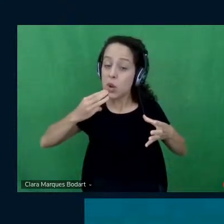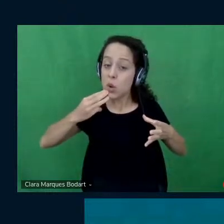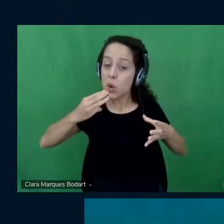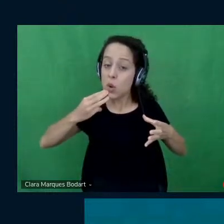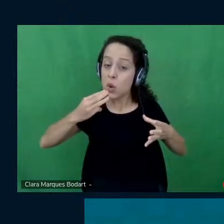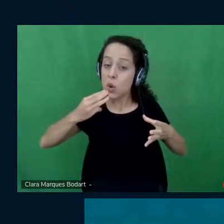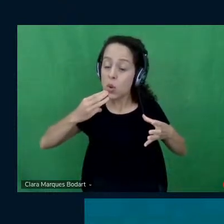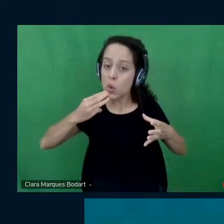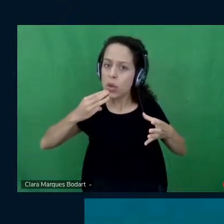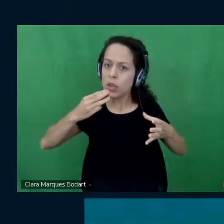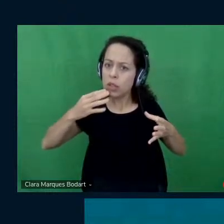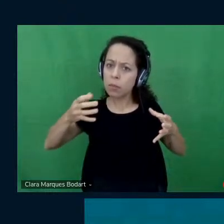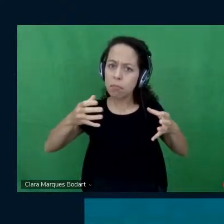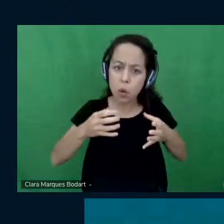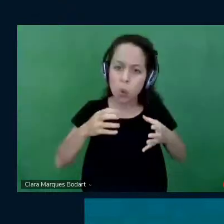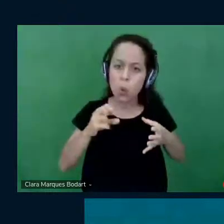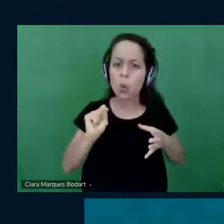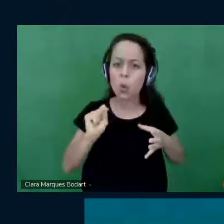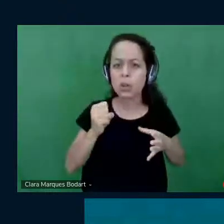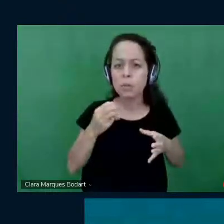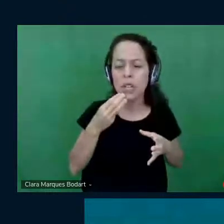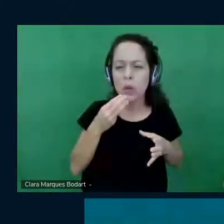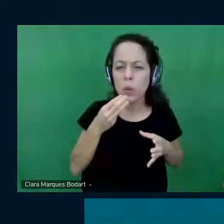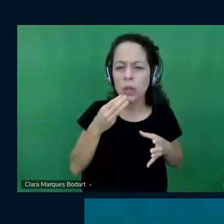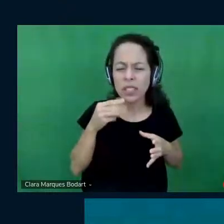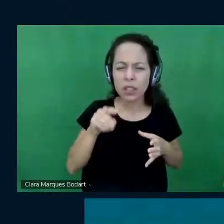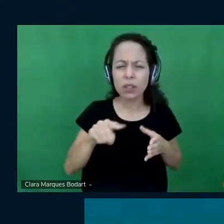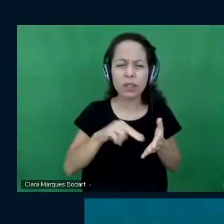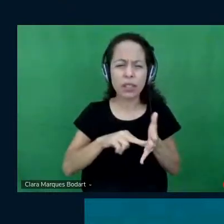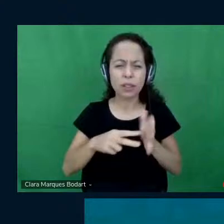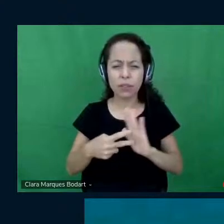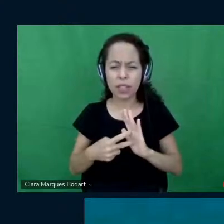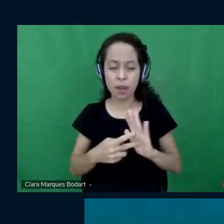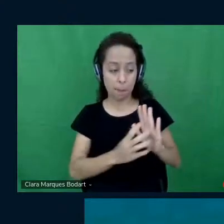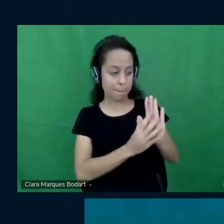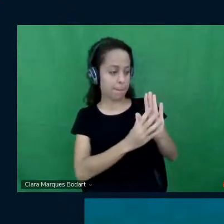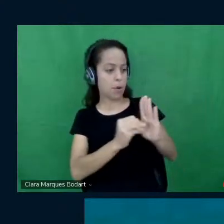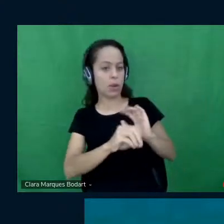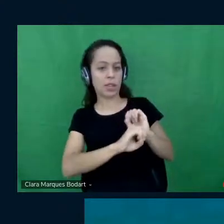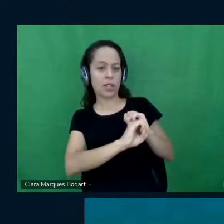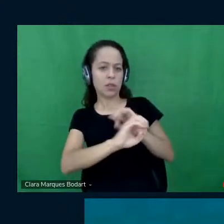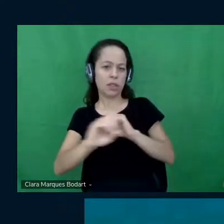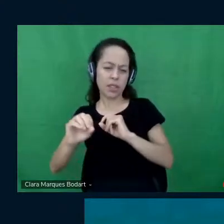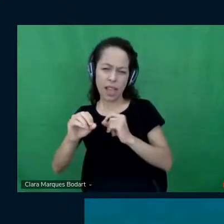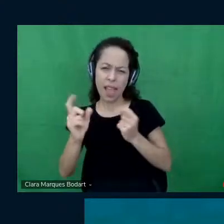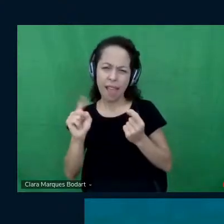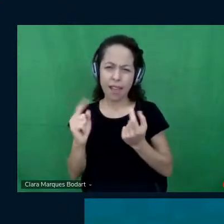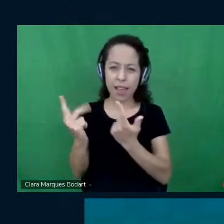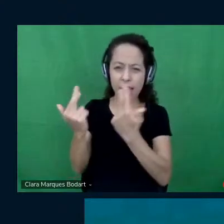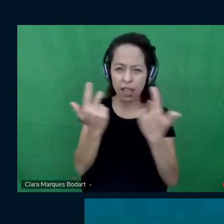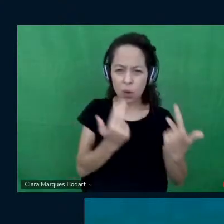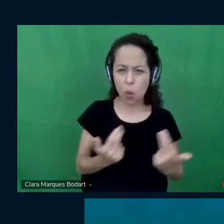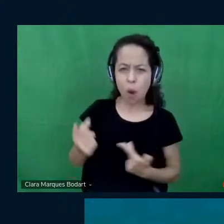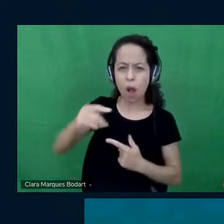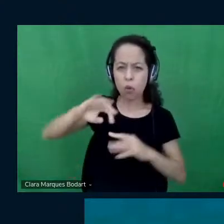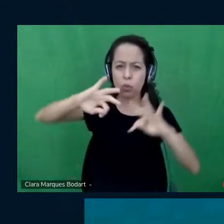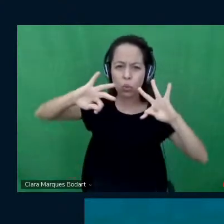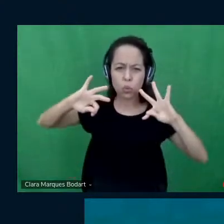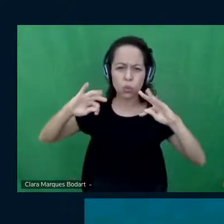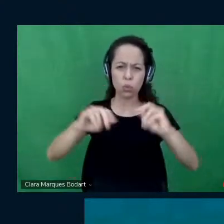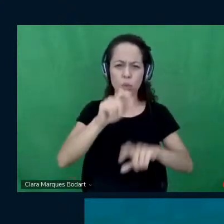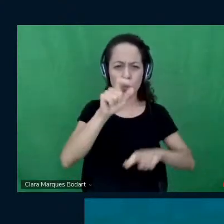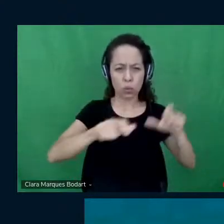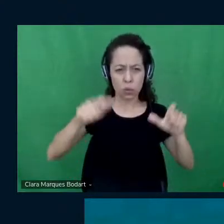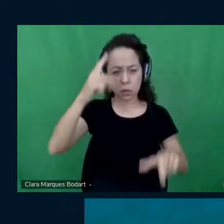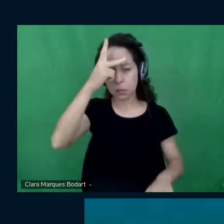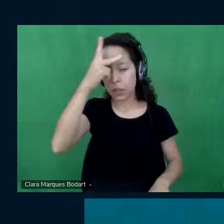abaixo dos 8, ele é o mesmo para todas as pessoas? Aí, e é aí que a gente entra para se perguntar o